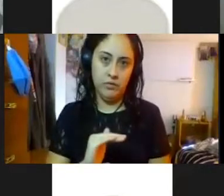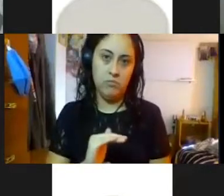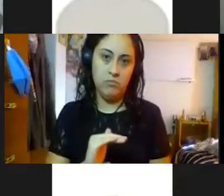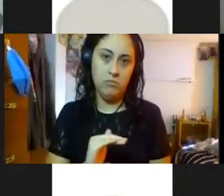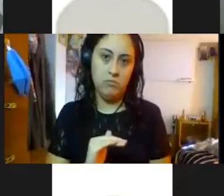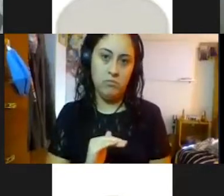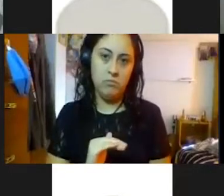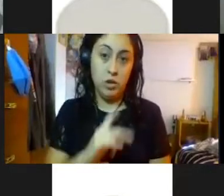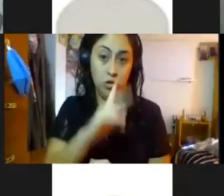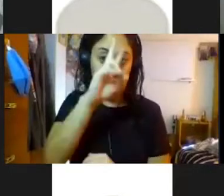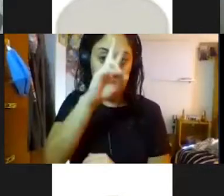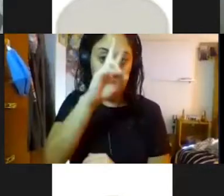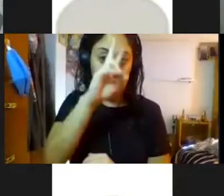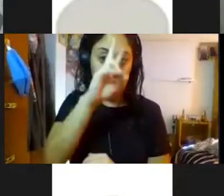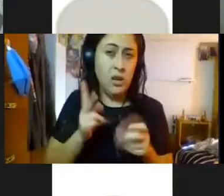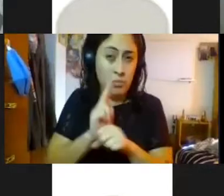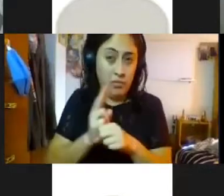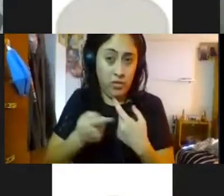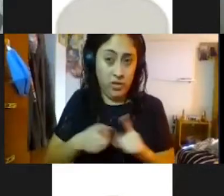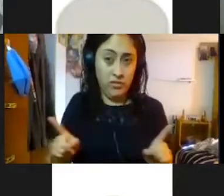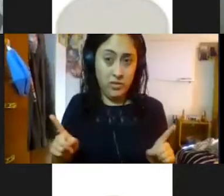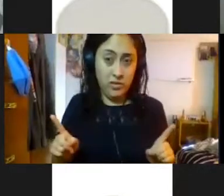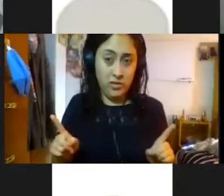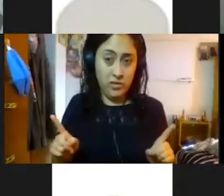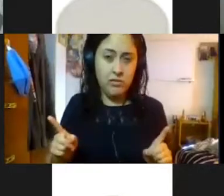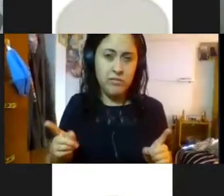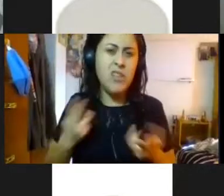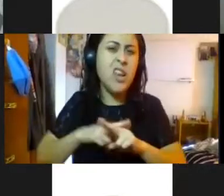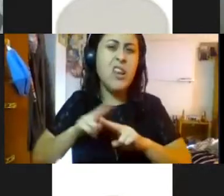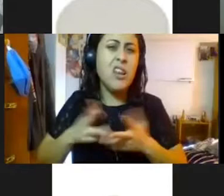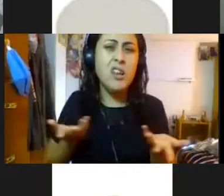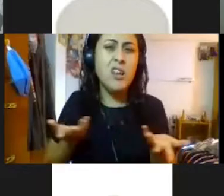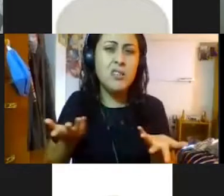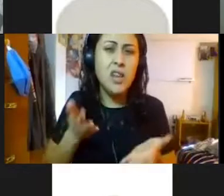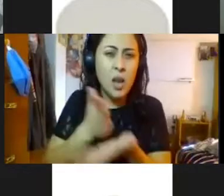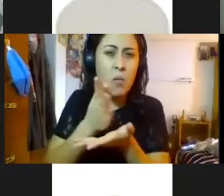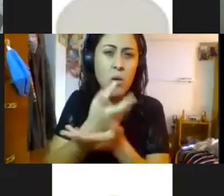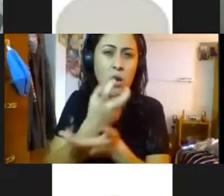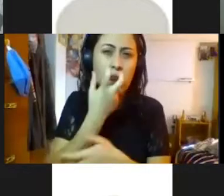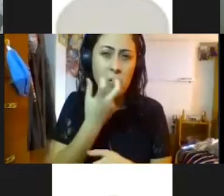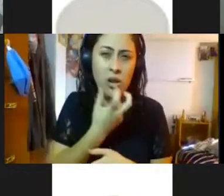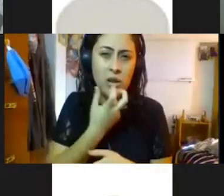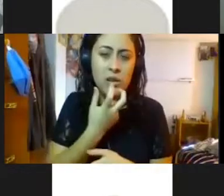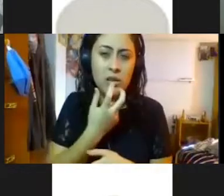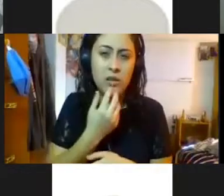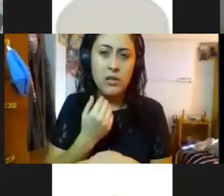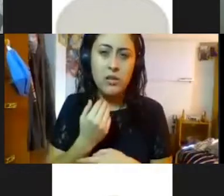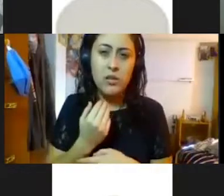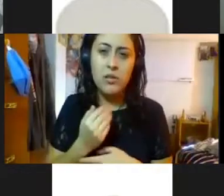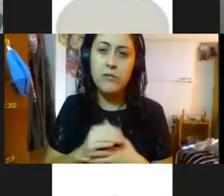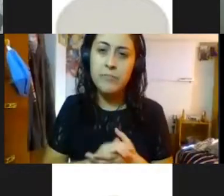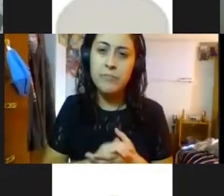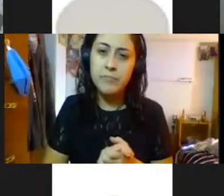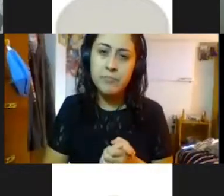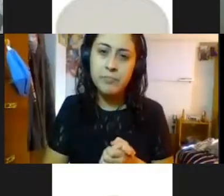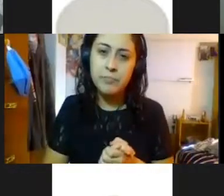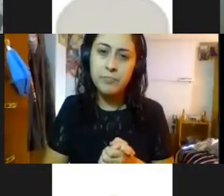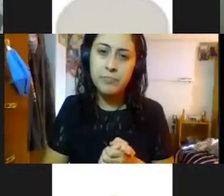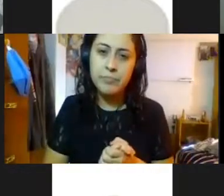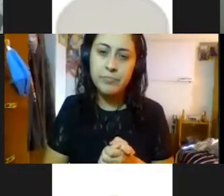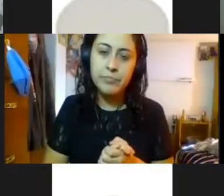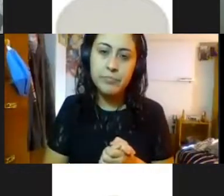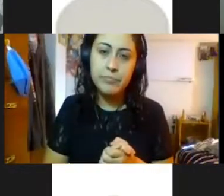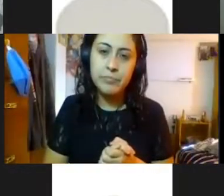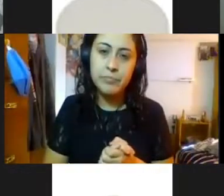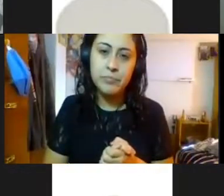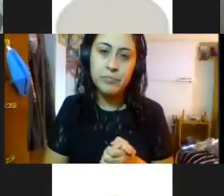rol del educador y la educadora diferencial en el contexto de escuela de lenguaje era desarrollar un trabajo desde el